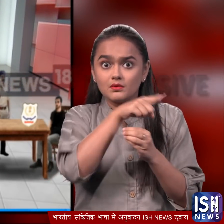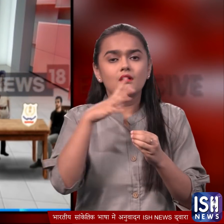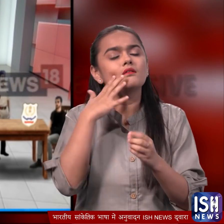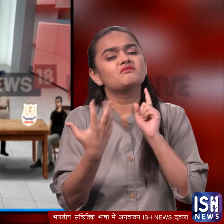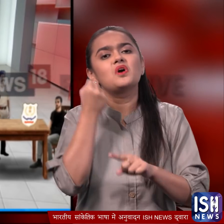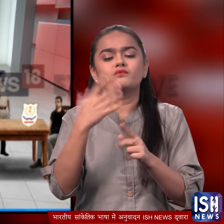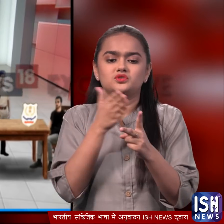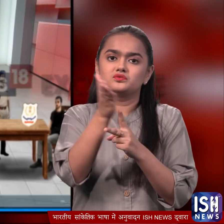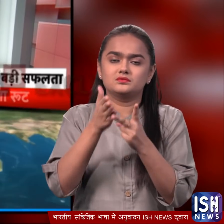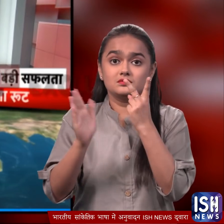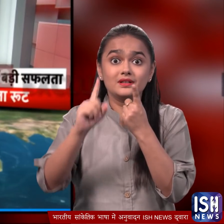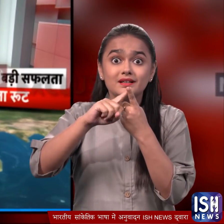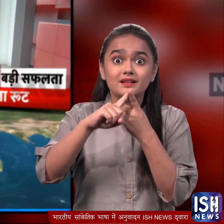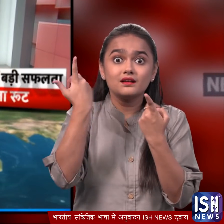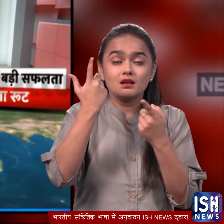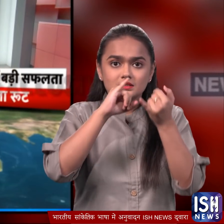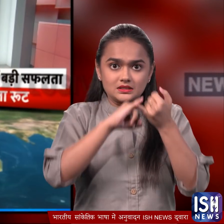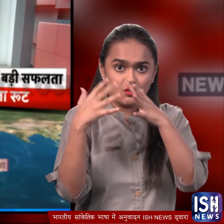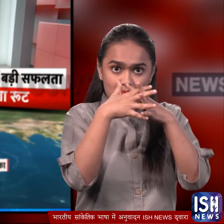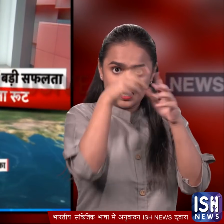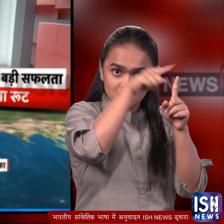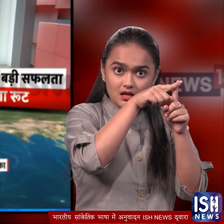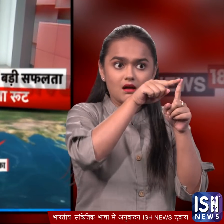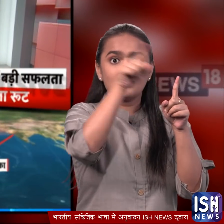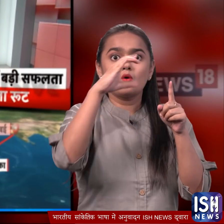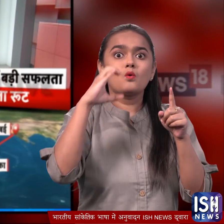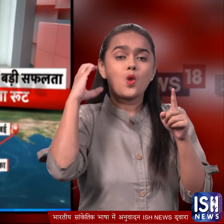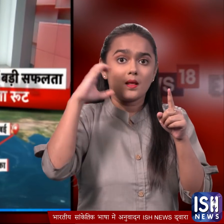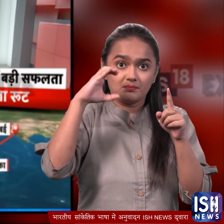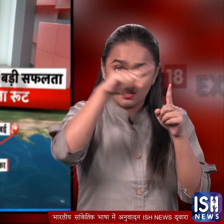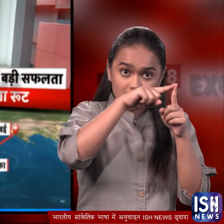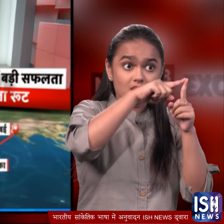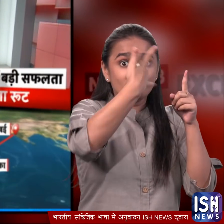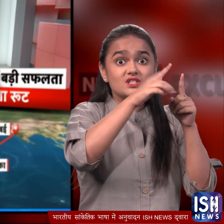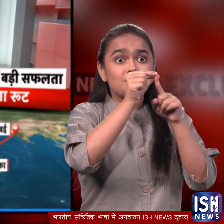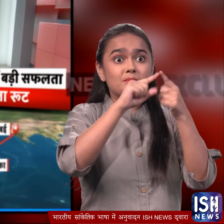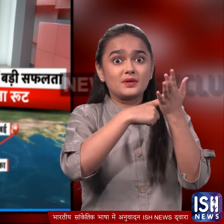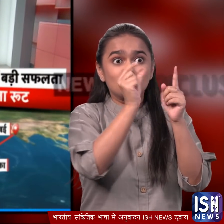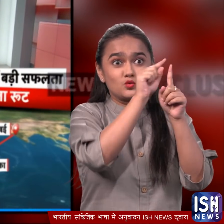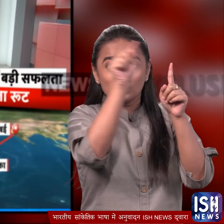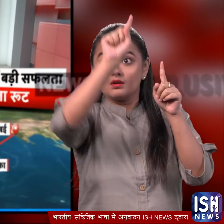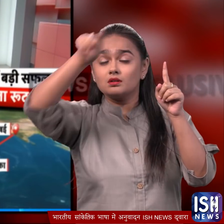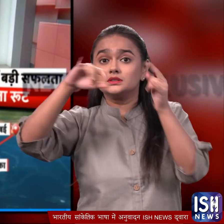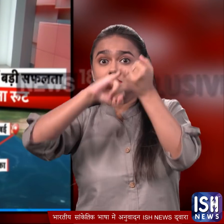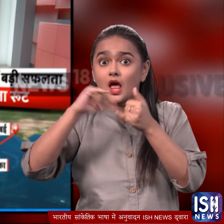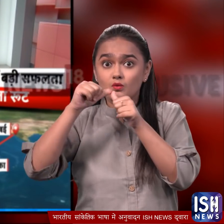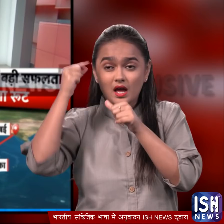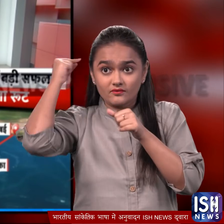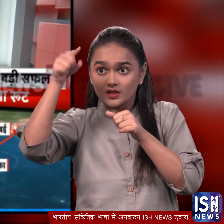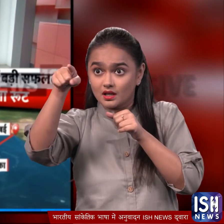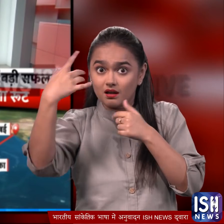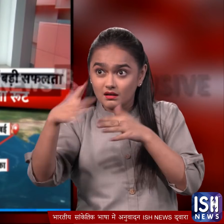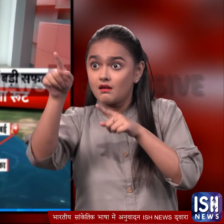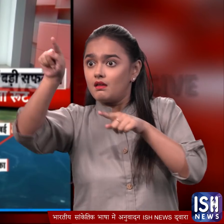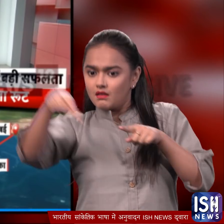रूट्स का पता चला है, जिनमें पहला रूट दक्षिण अमेरिकी देश कोलंबिया से पेरू और फिर वहां से साउथ अफ्रीका, इसके बाद ड्रग्स की